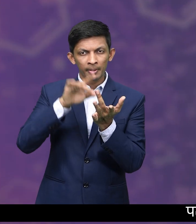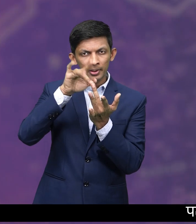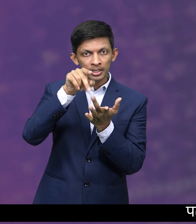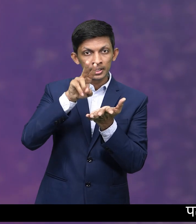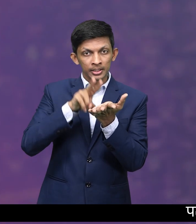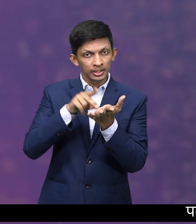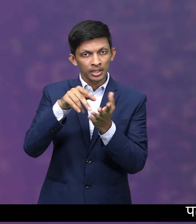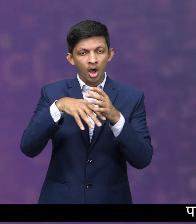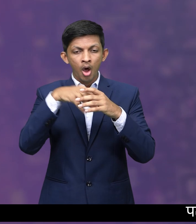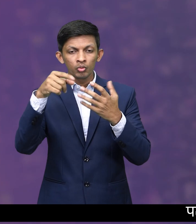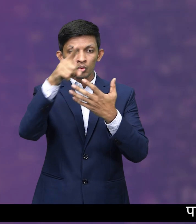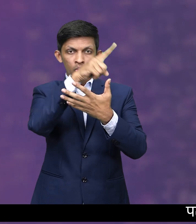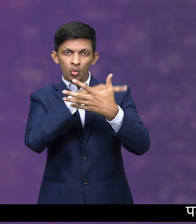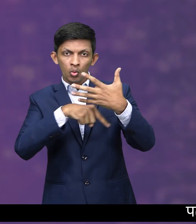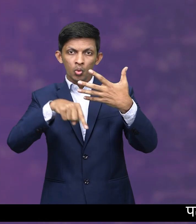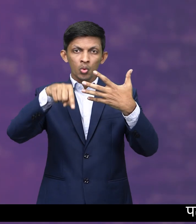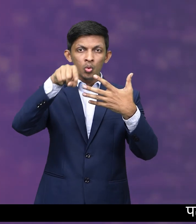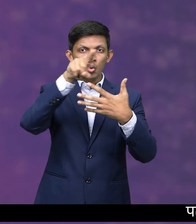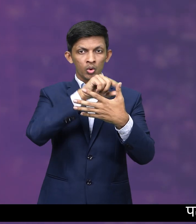परमाणु आकार बढ़ता है।